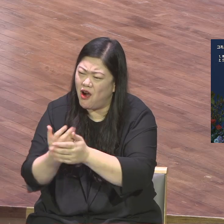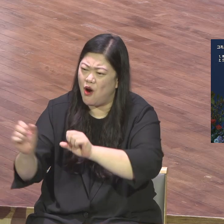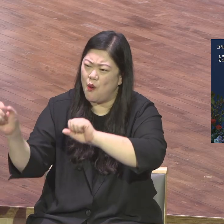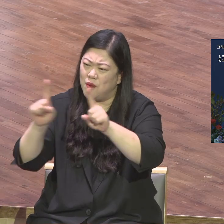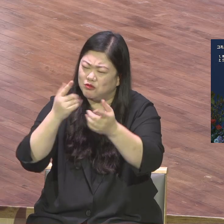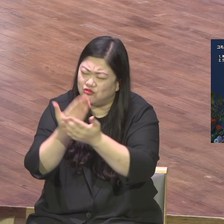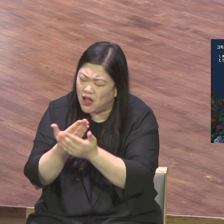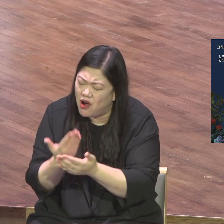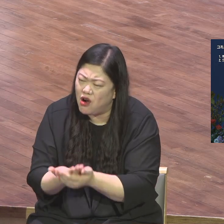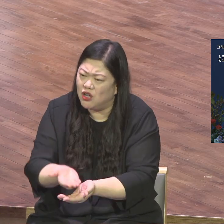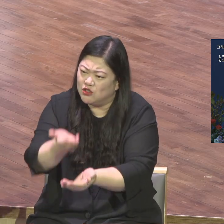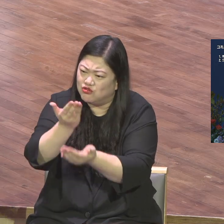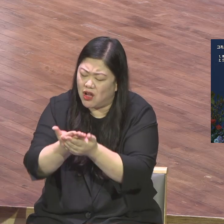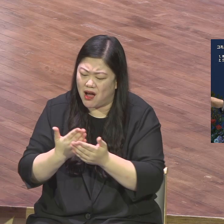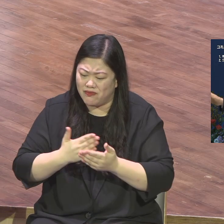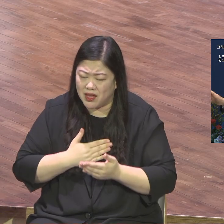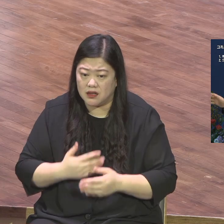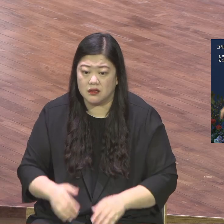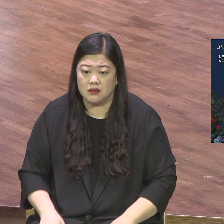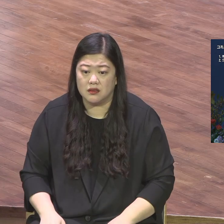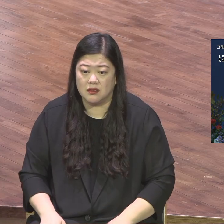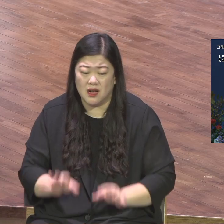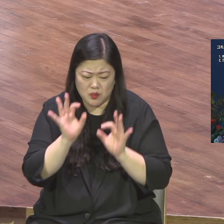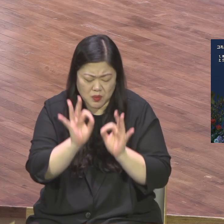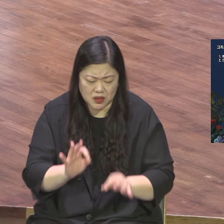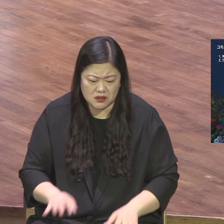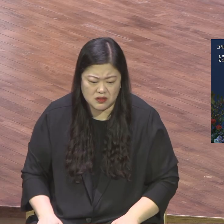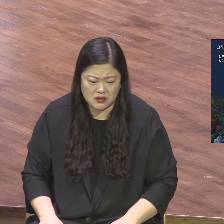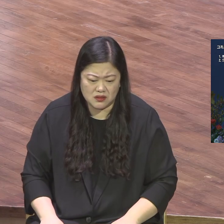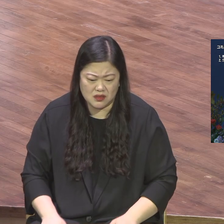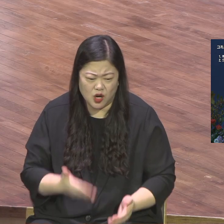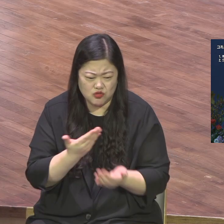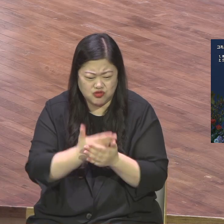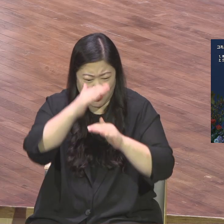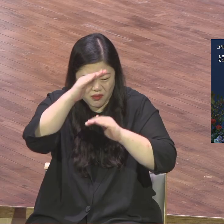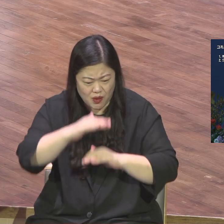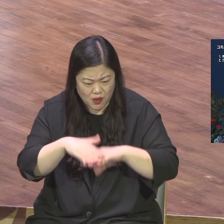다 쓰레기통 들어간 기도. 올라가지도 않아요 그걸.